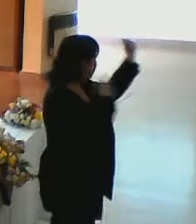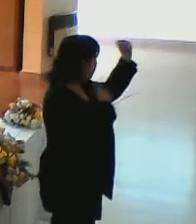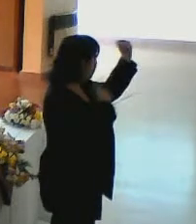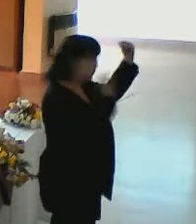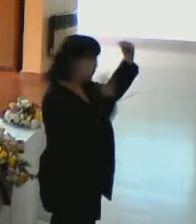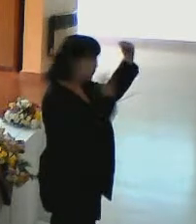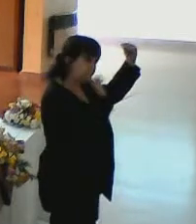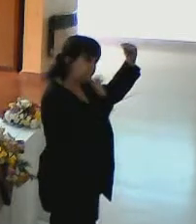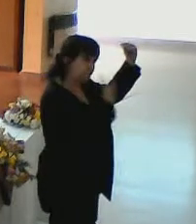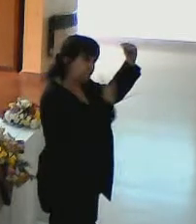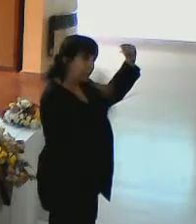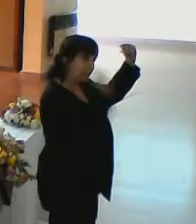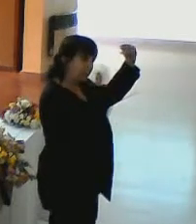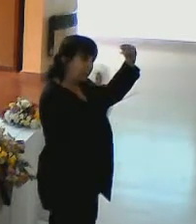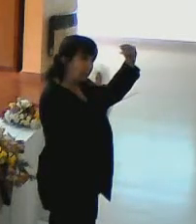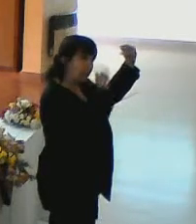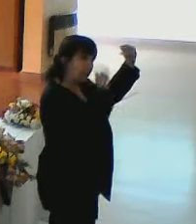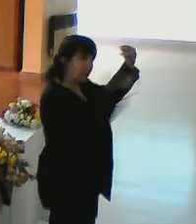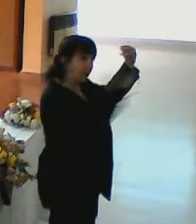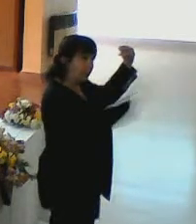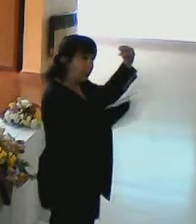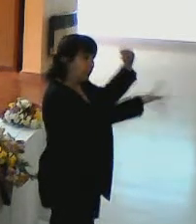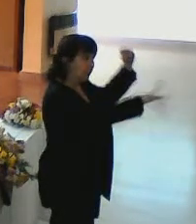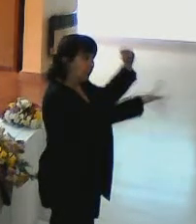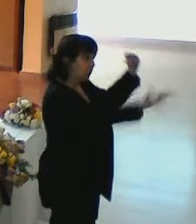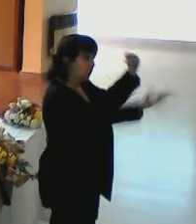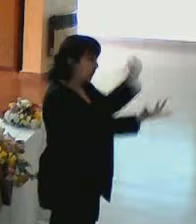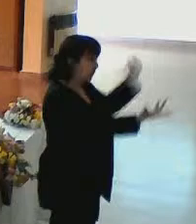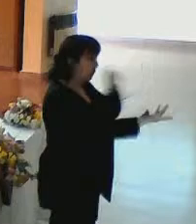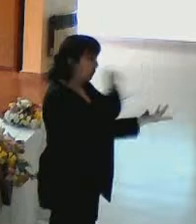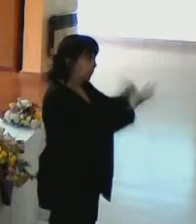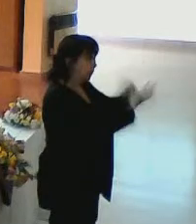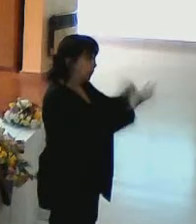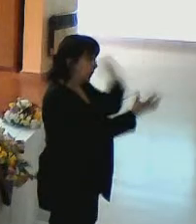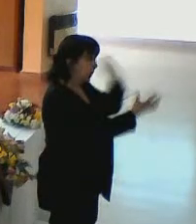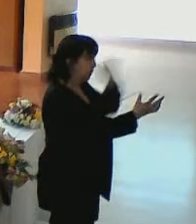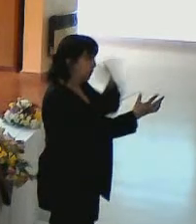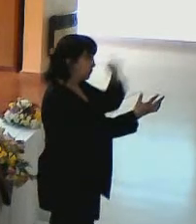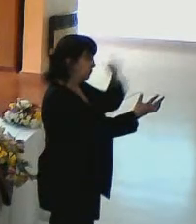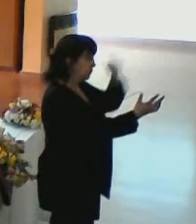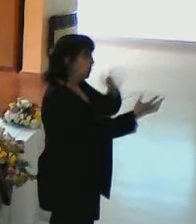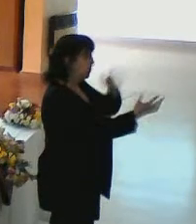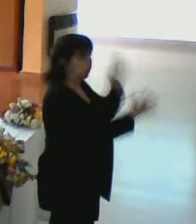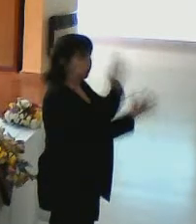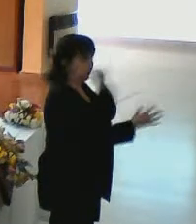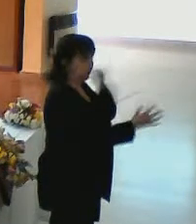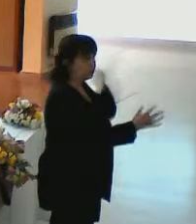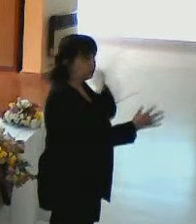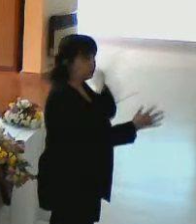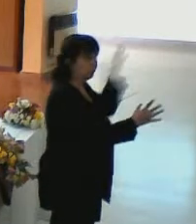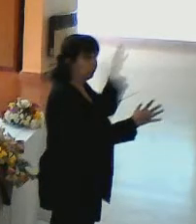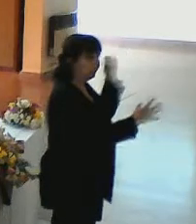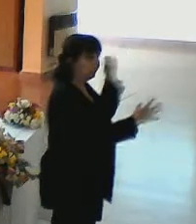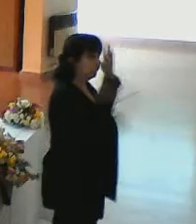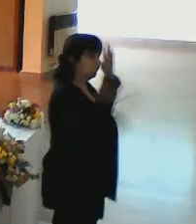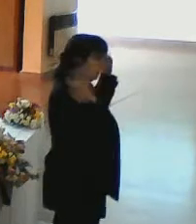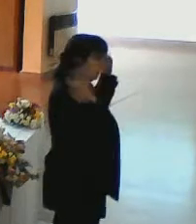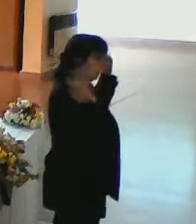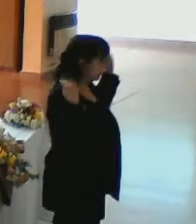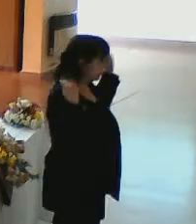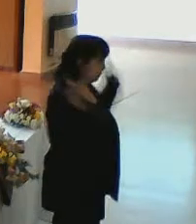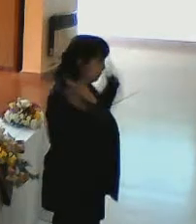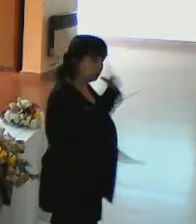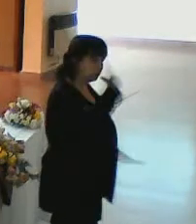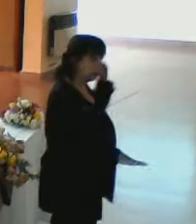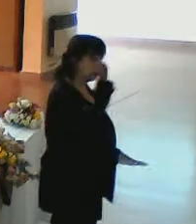problema en el área visual. Y también son muy frecuentes los problemas en la audición, y son niños que desde